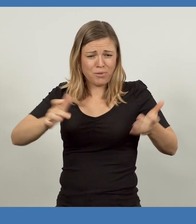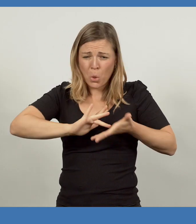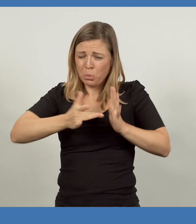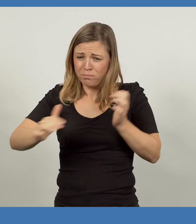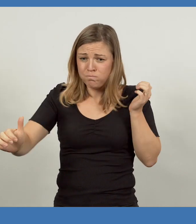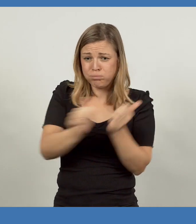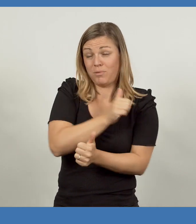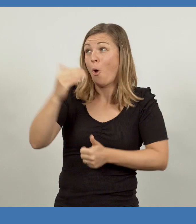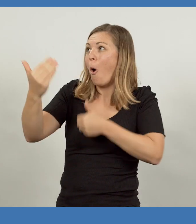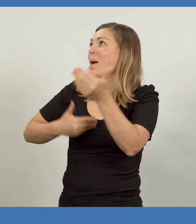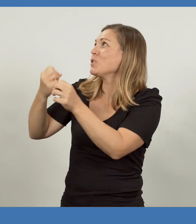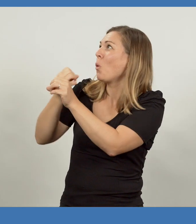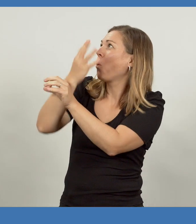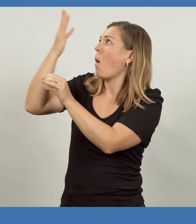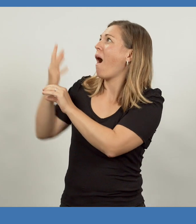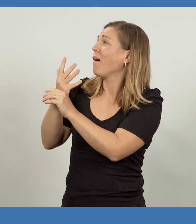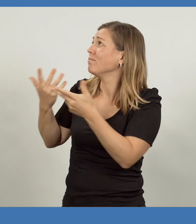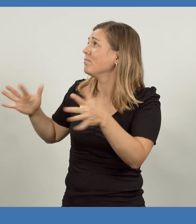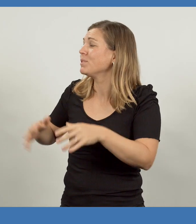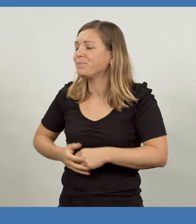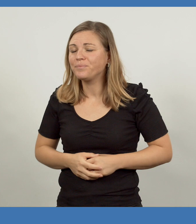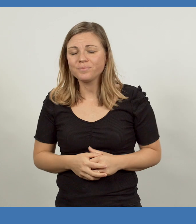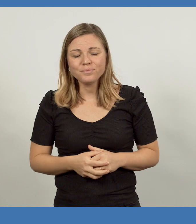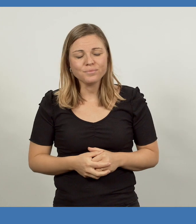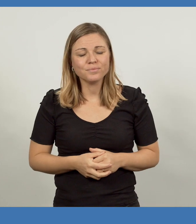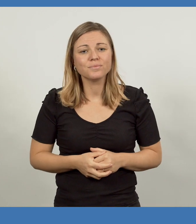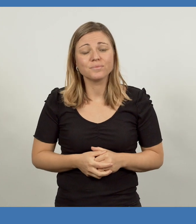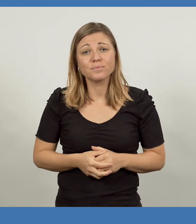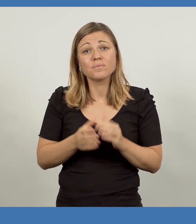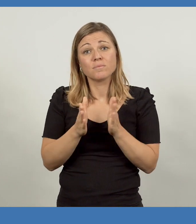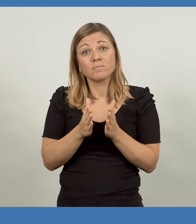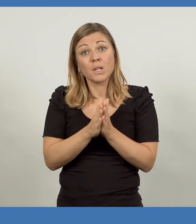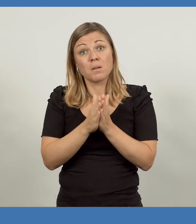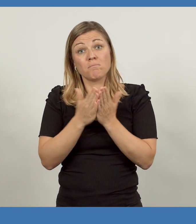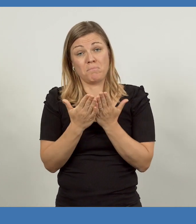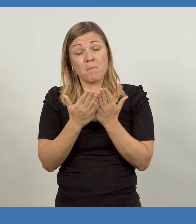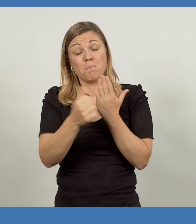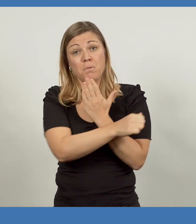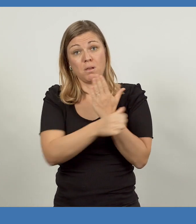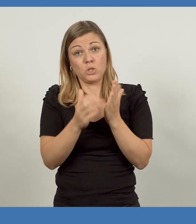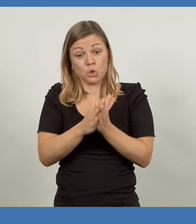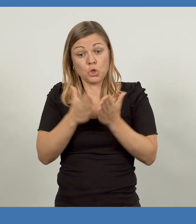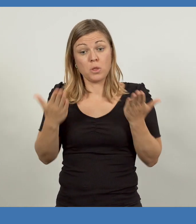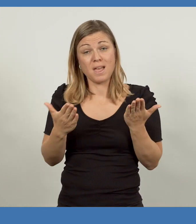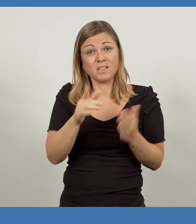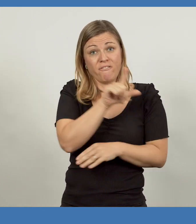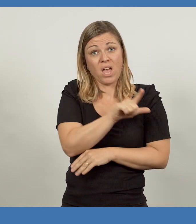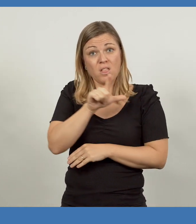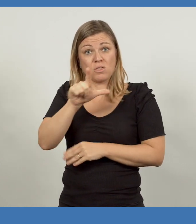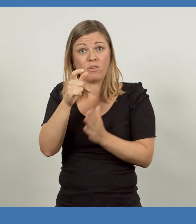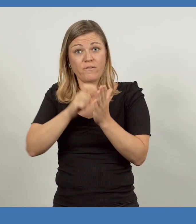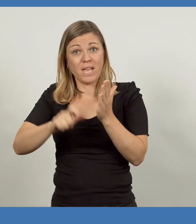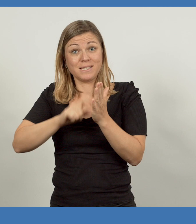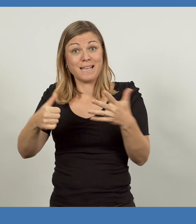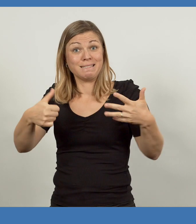gloire. Dans Genèse, chapitre 22, verset 16, on a la conclusion de l'histoire. Dieu va dire